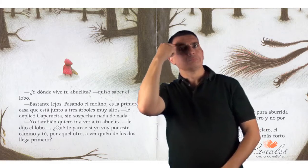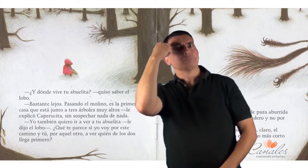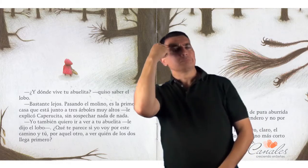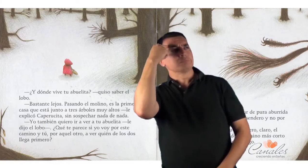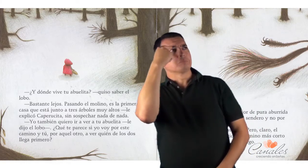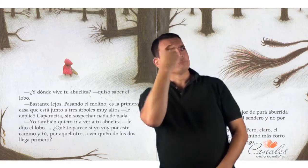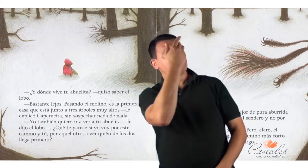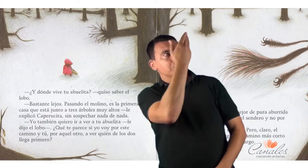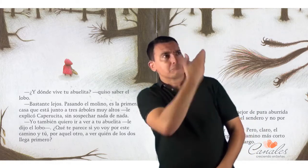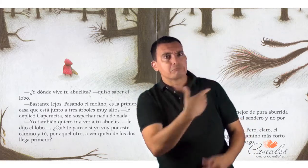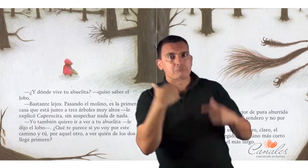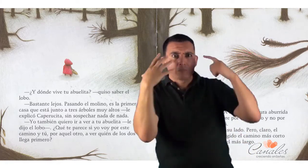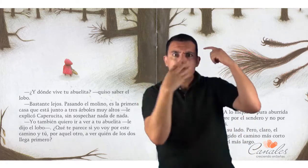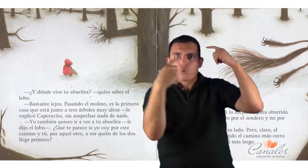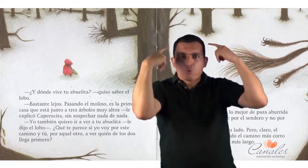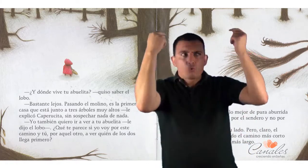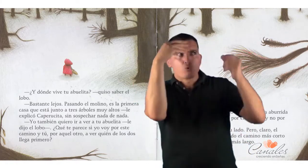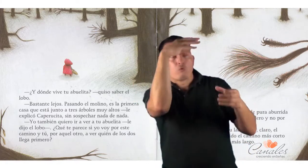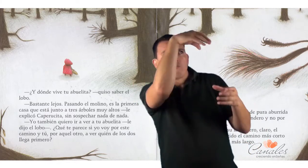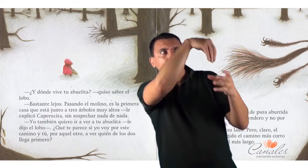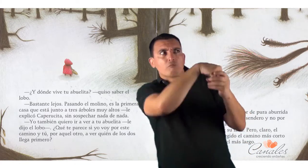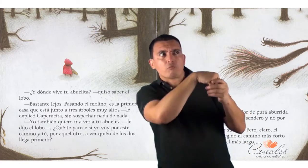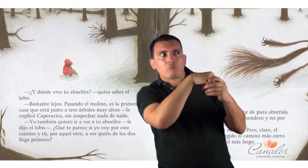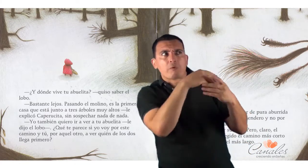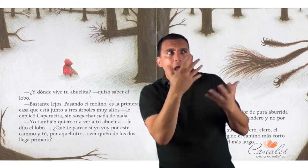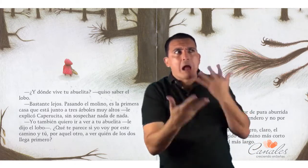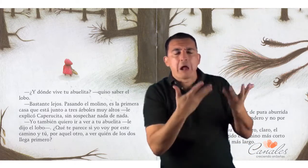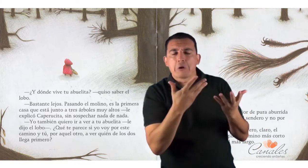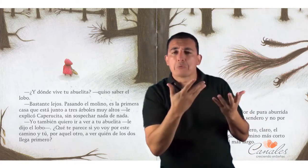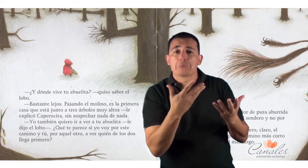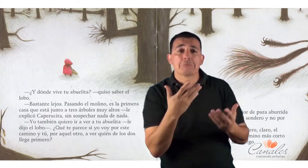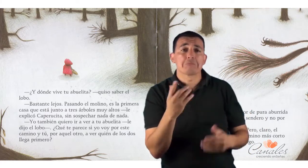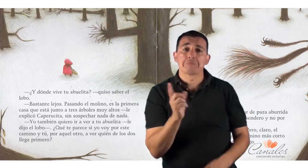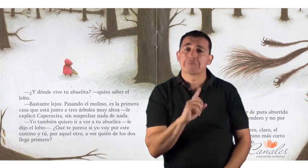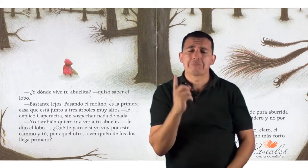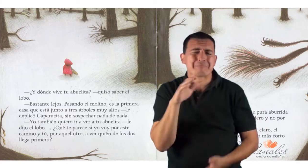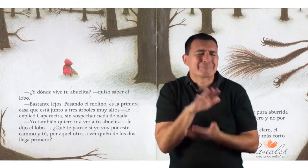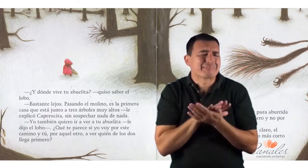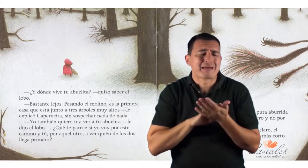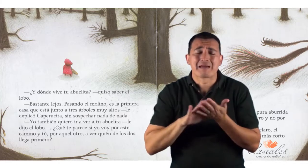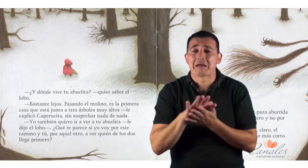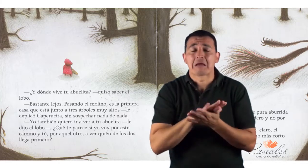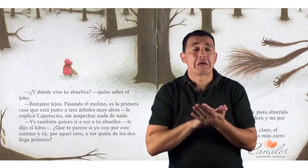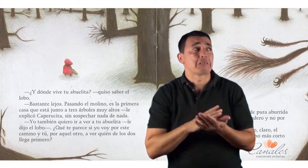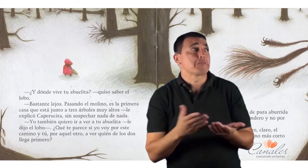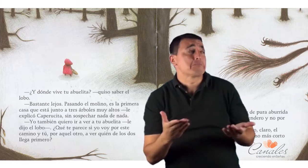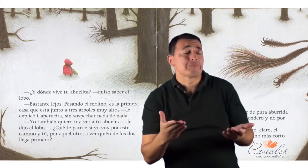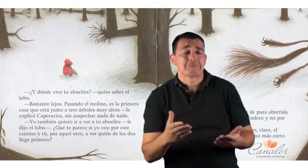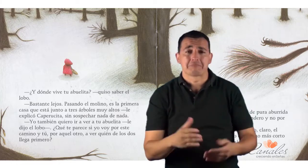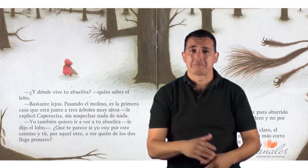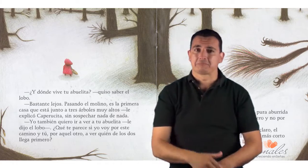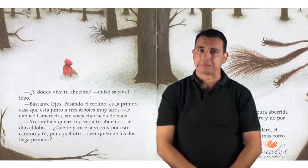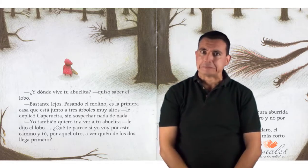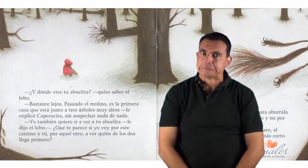Caperucita, sin sospechar nada de nada.